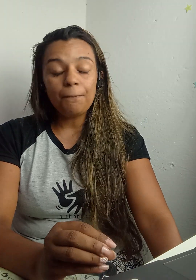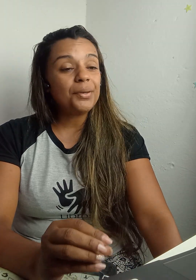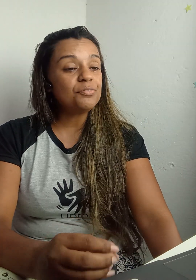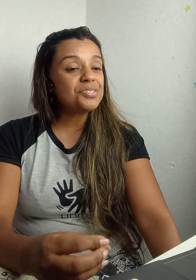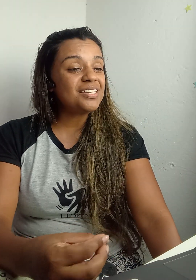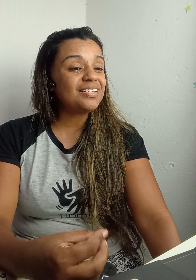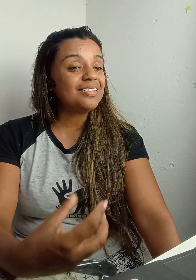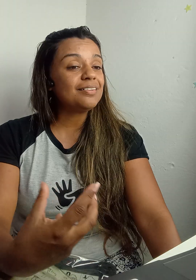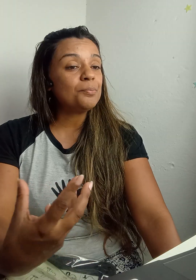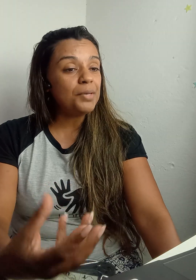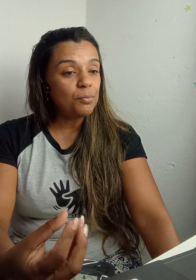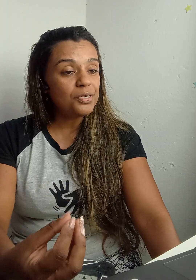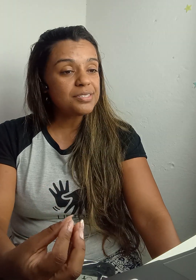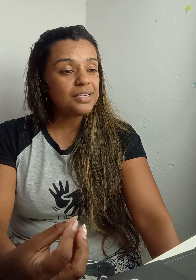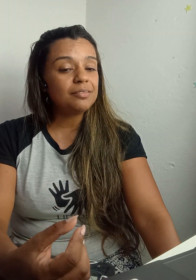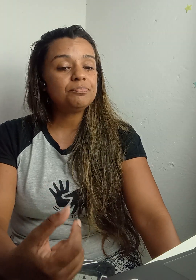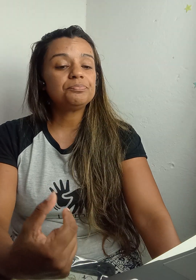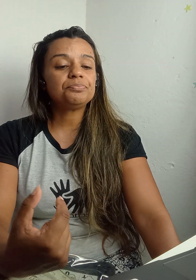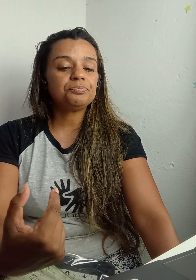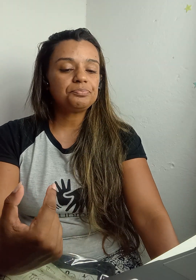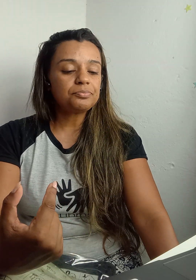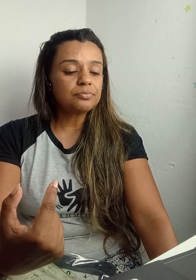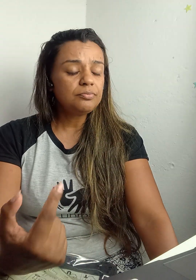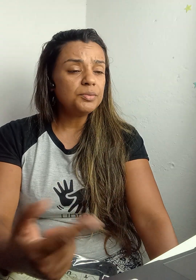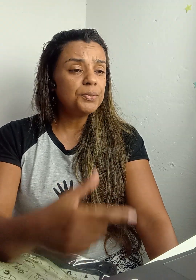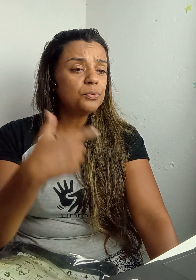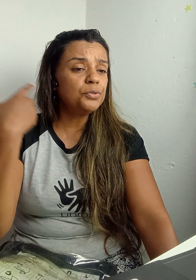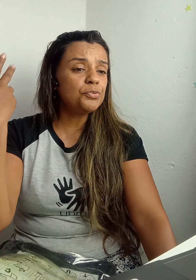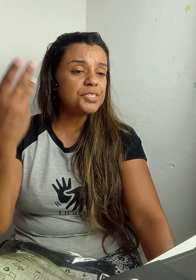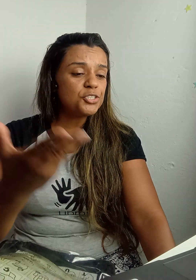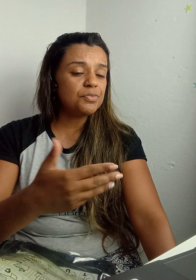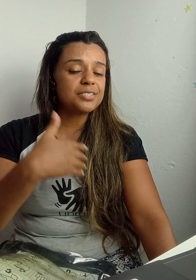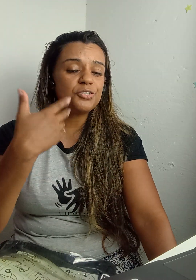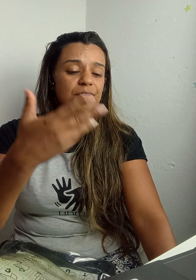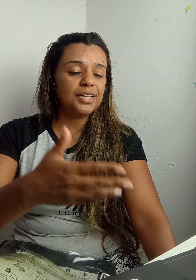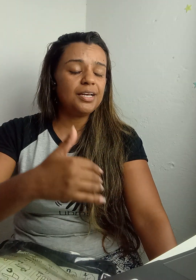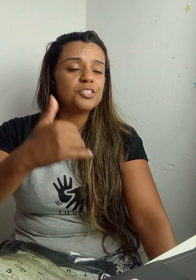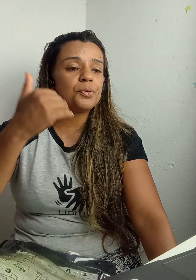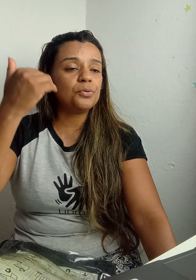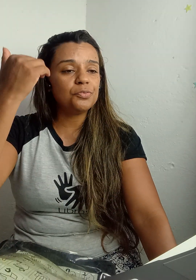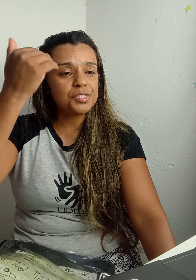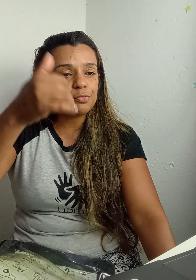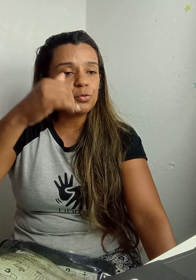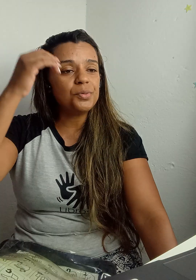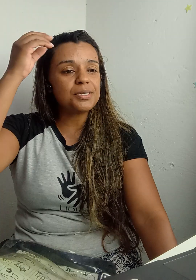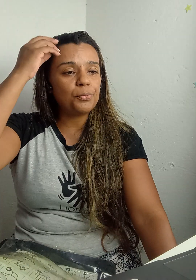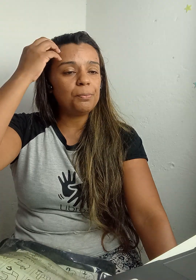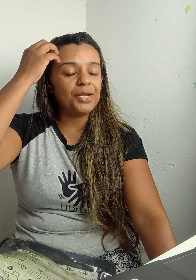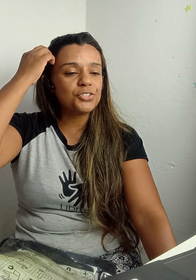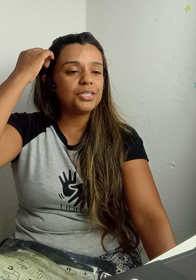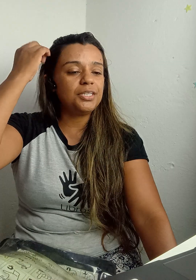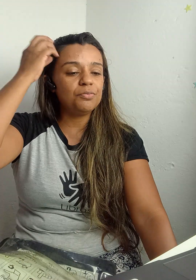para você memorizar, para quando você tiver as atividades, para quando você for começar a pôr em prática aqui,